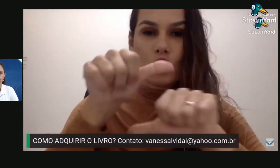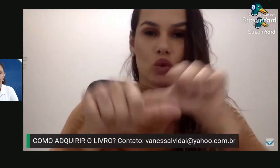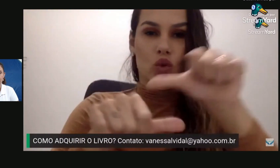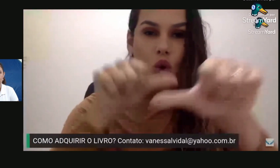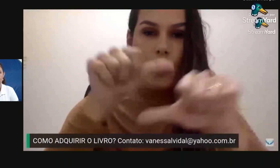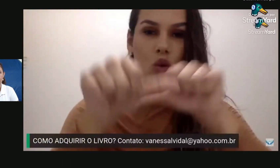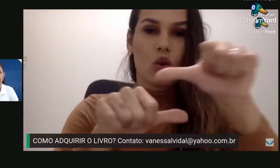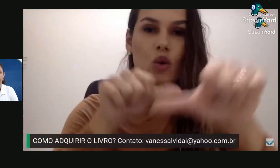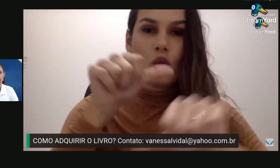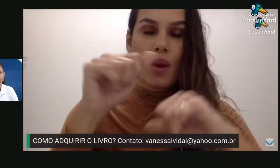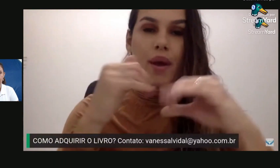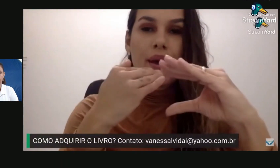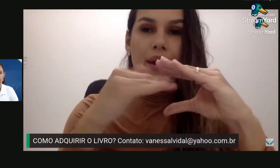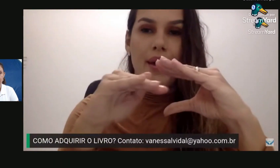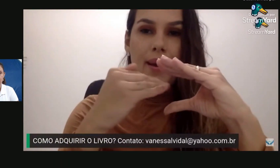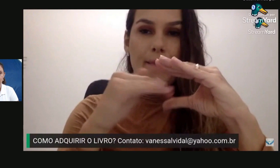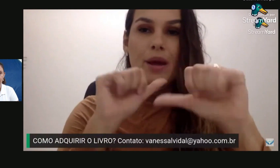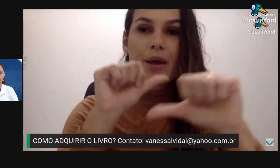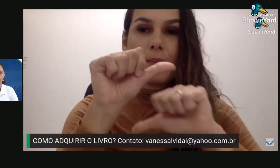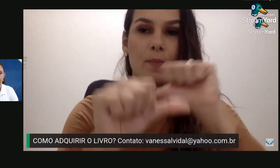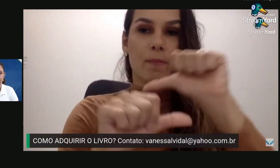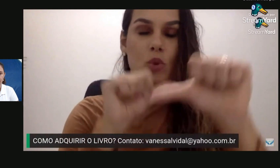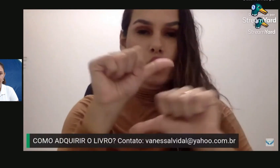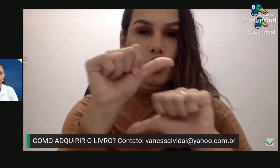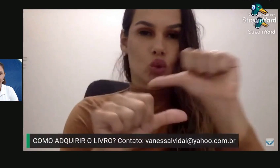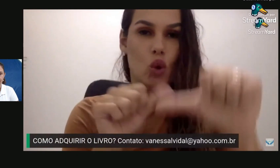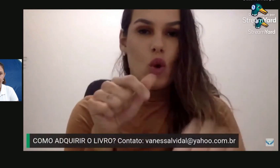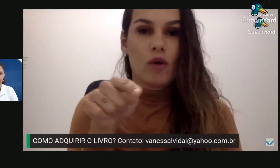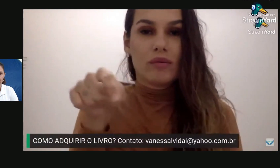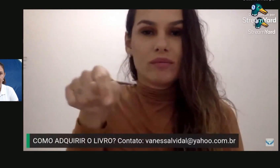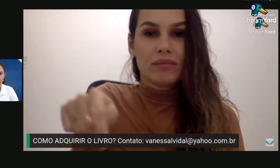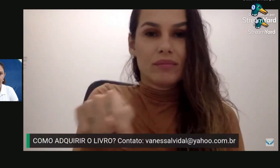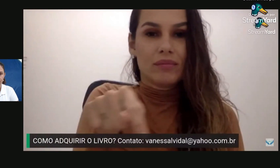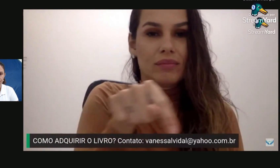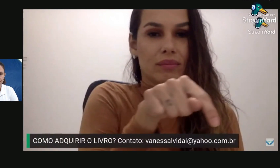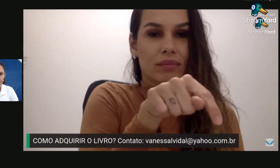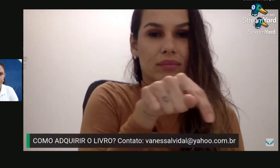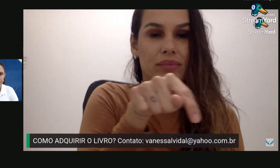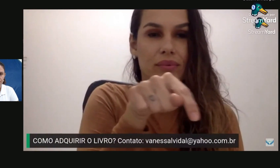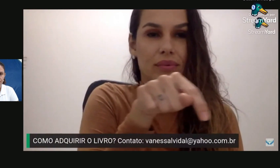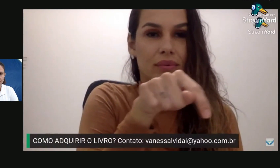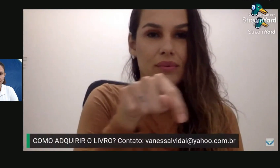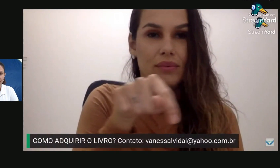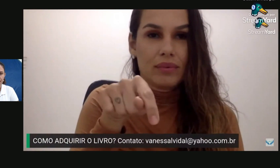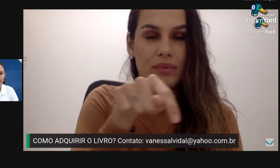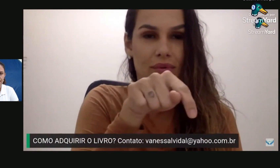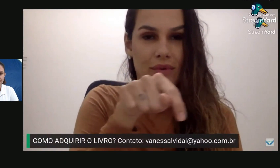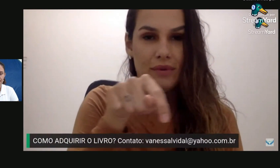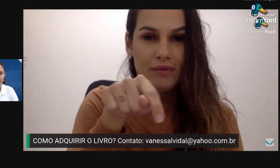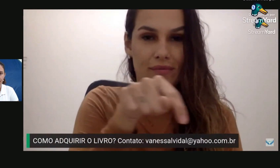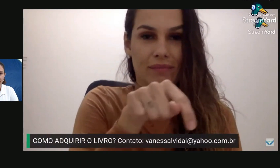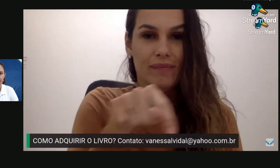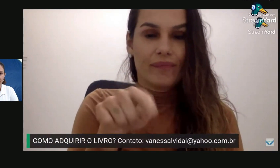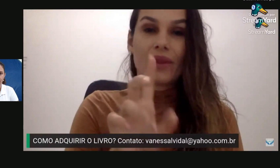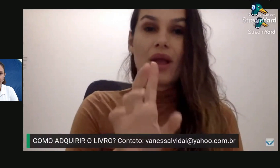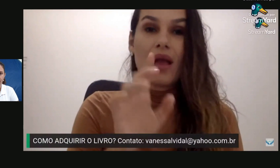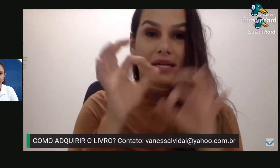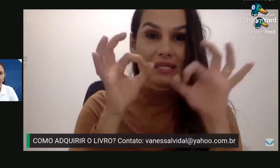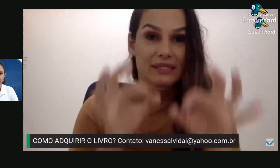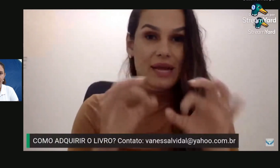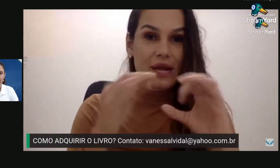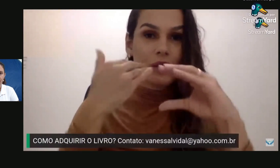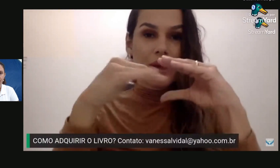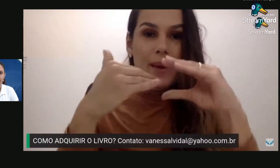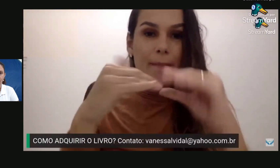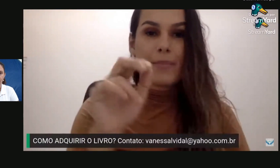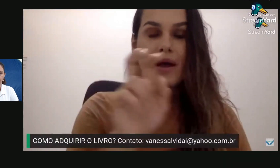eu modifiquei, né? Então eu preciso trocar o e-mail, certo? Esse que está aparecendo